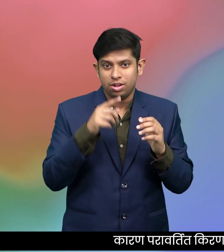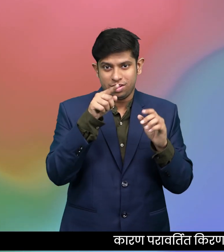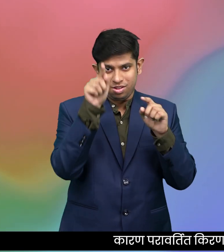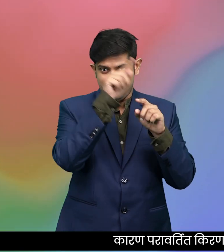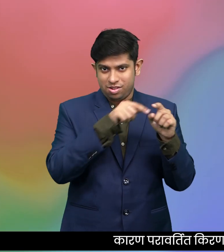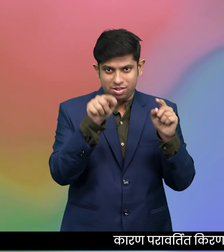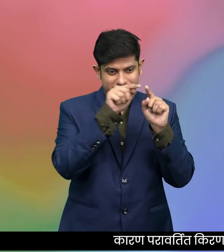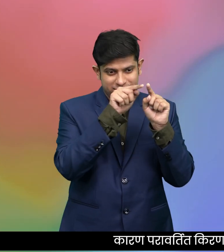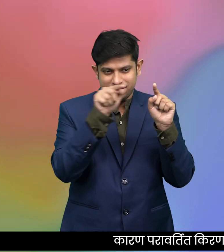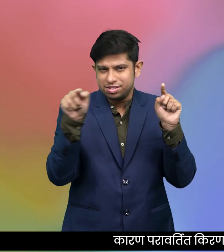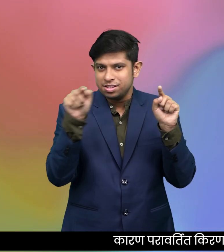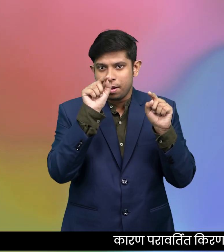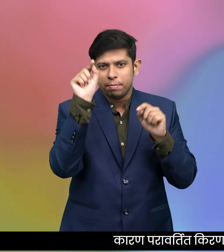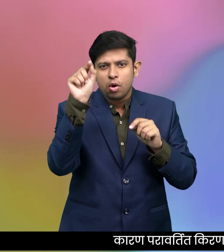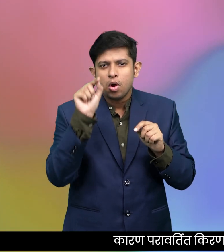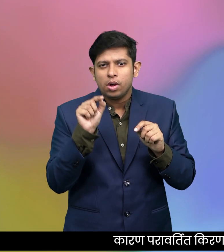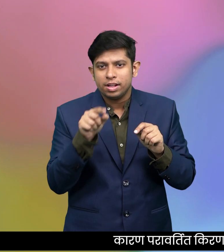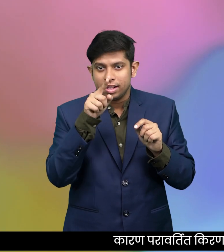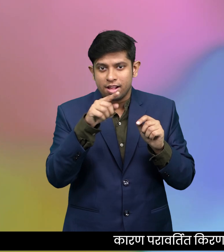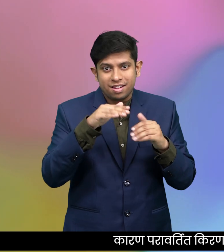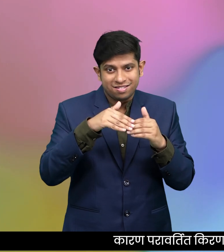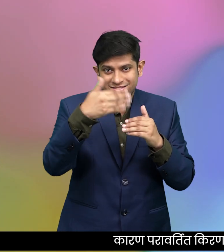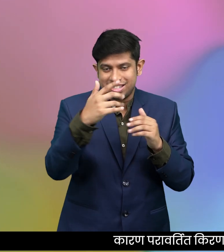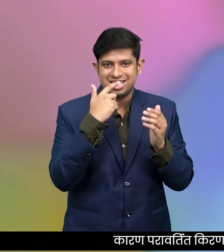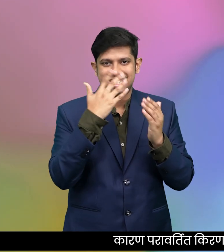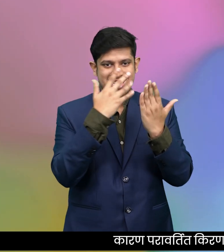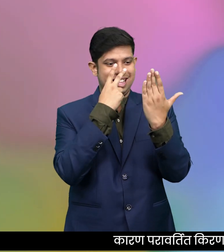कारण परावर्तित किरण खऱ्या अर्थाने त्या बिंदूत एकत्र येतात.